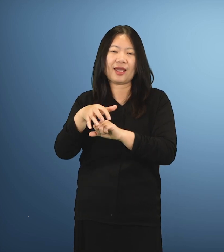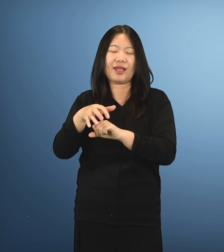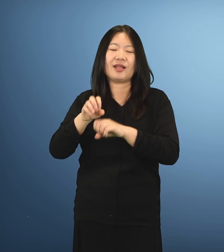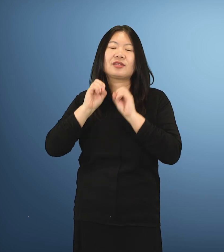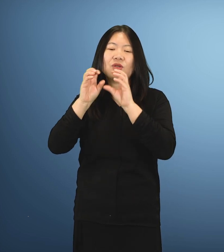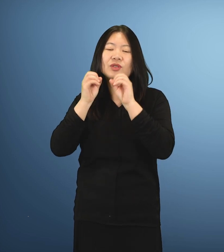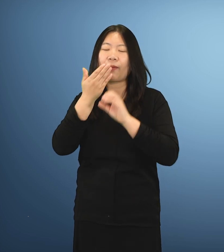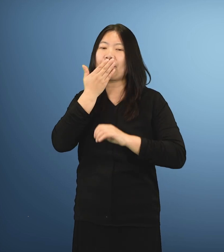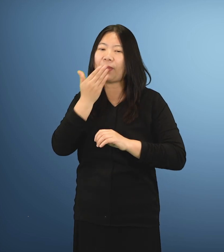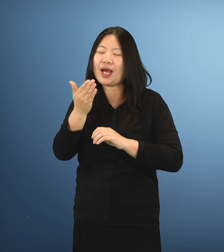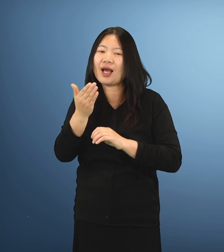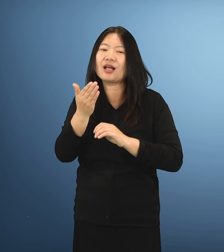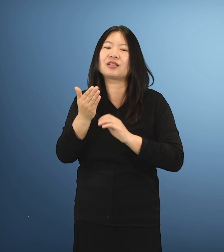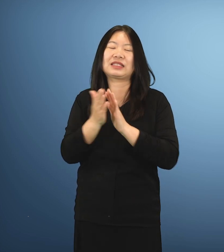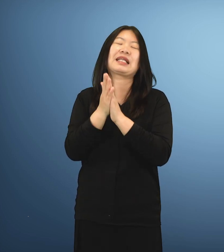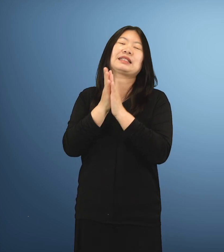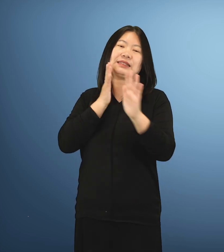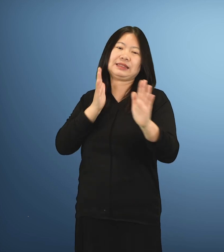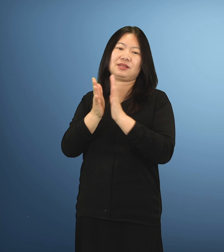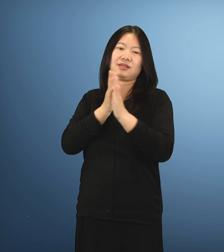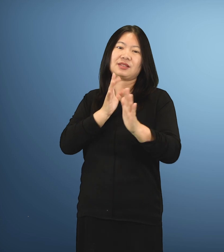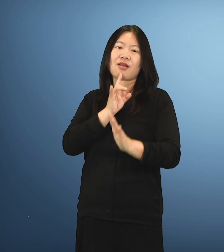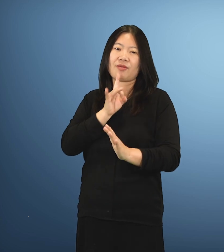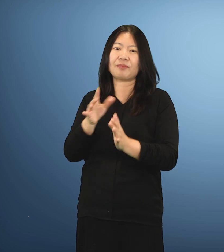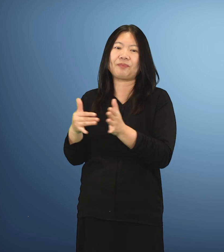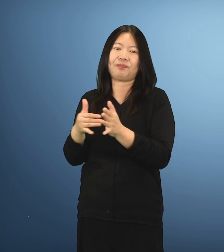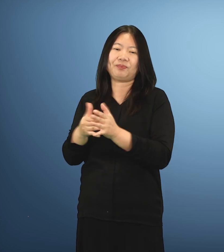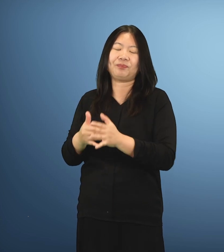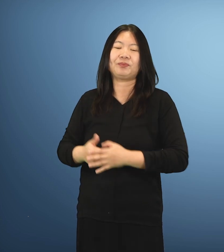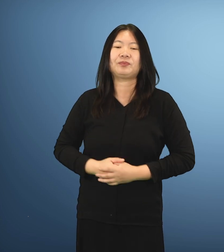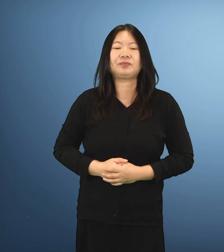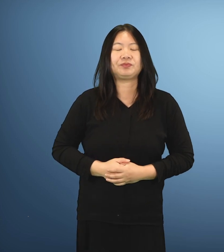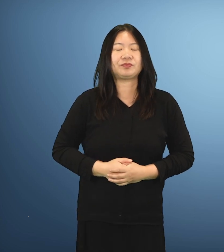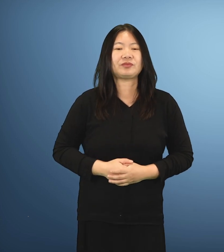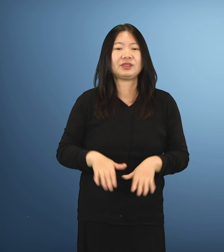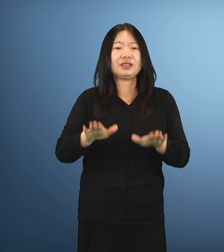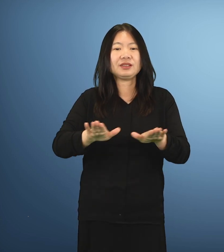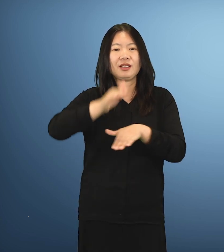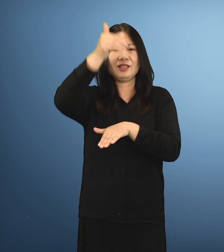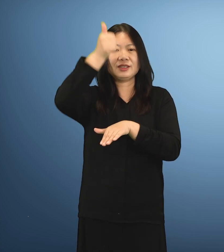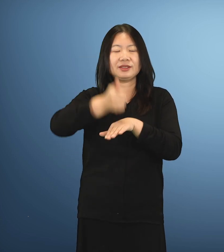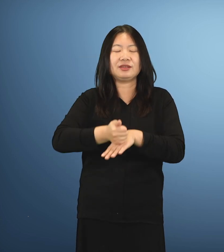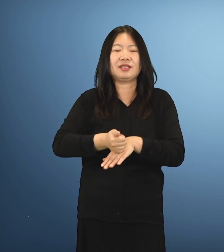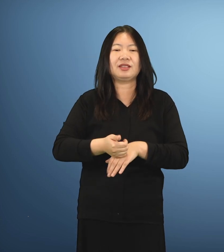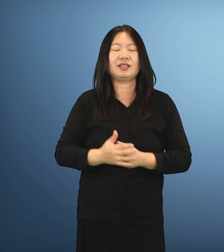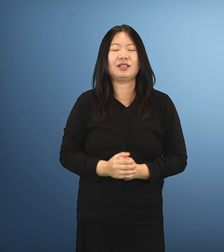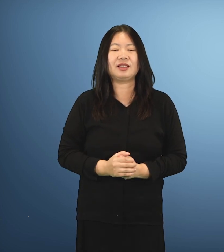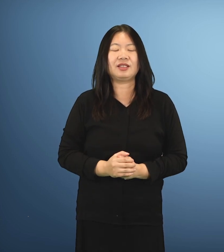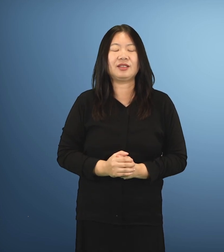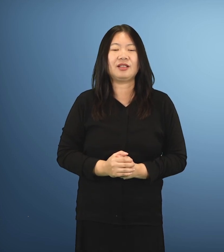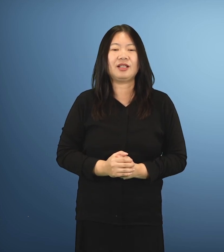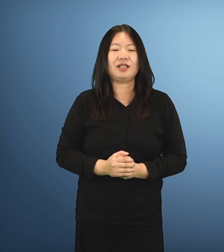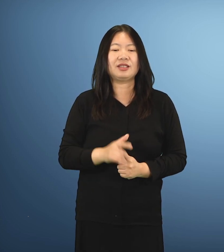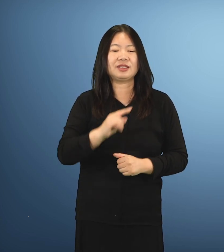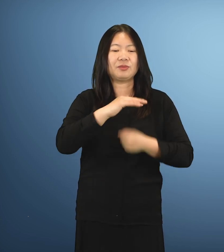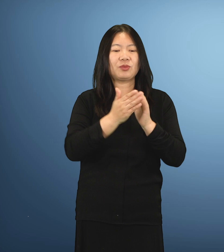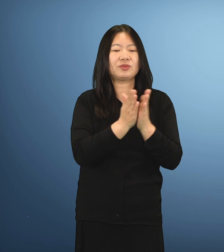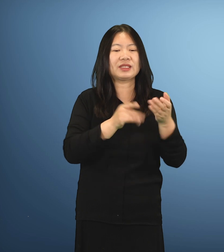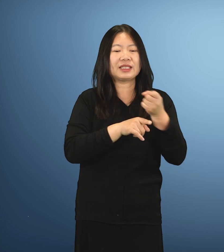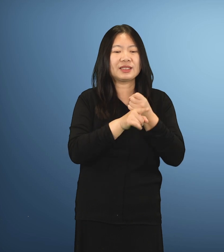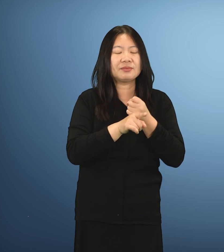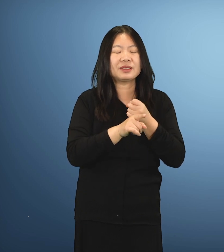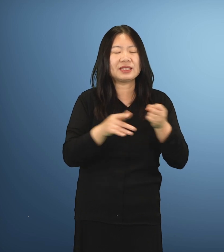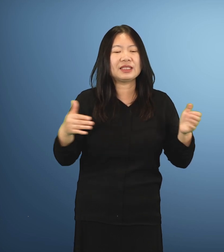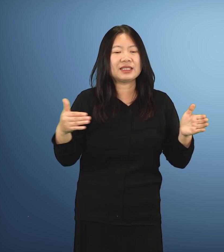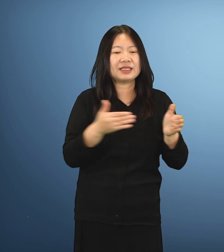거예요. 할렐루야. 자, 그렇다면 우리는 이제 마지막으로 이 본문의 의미를